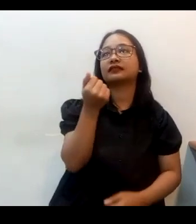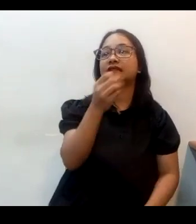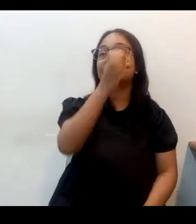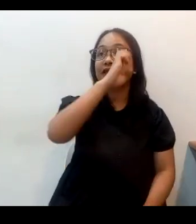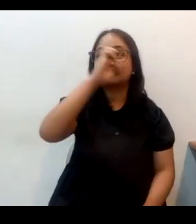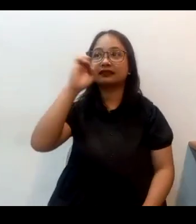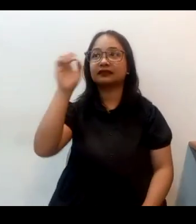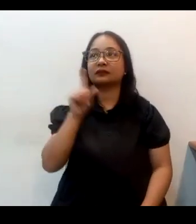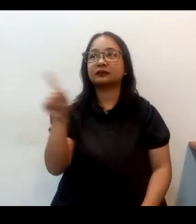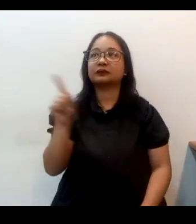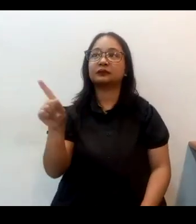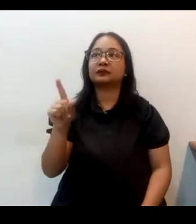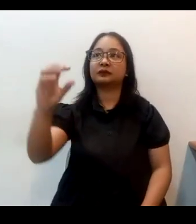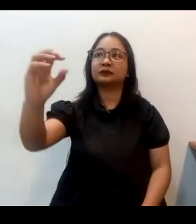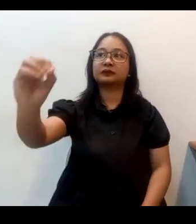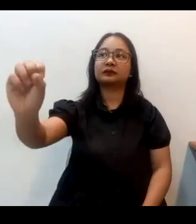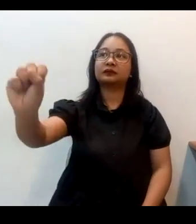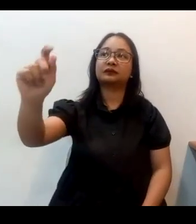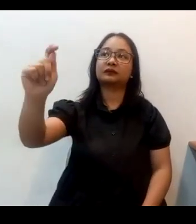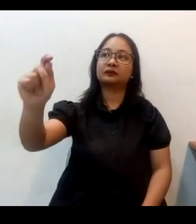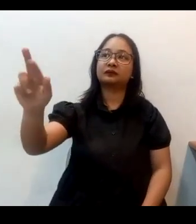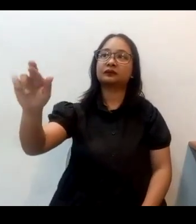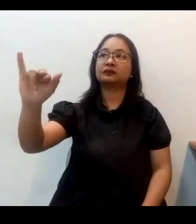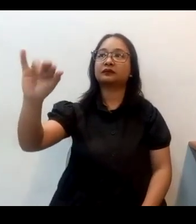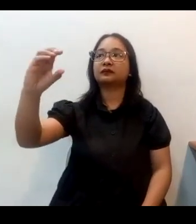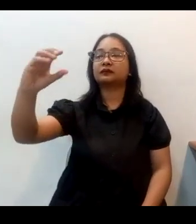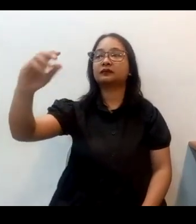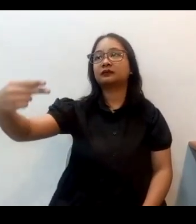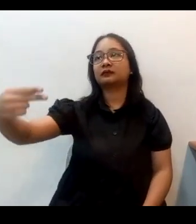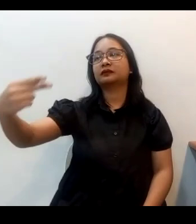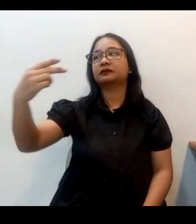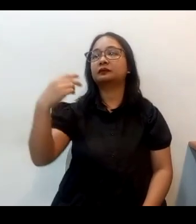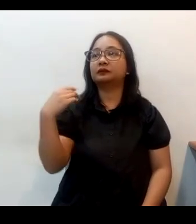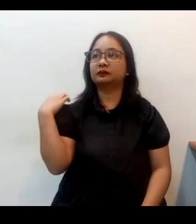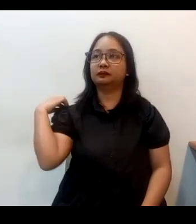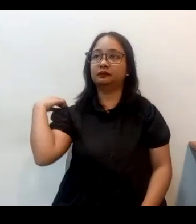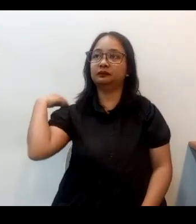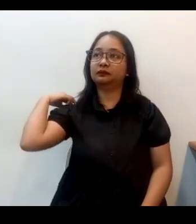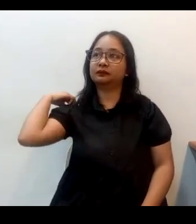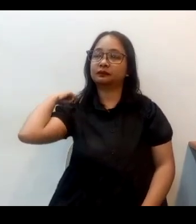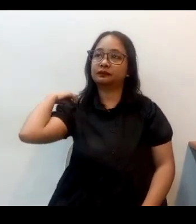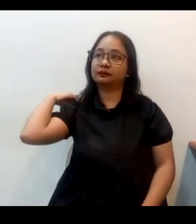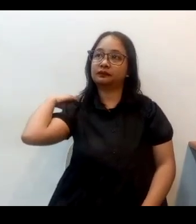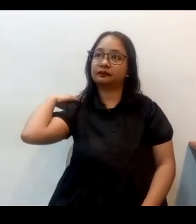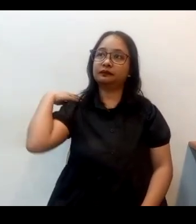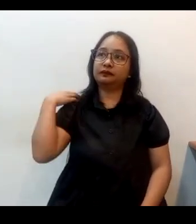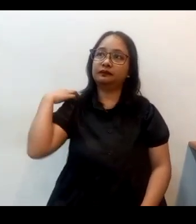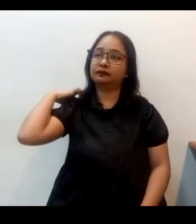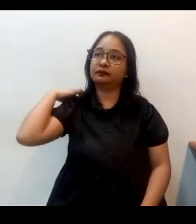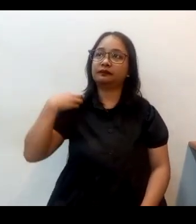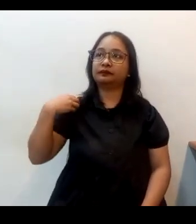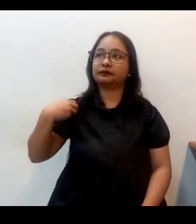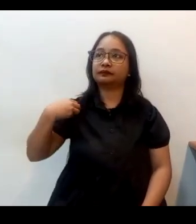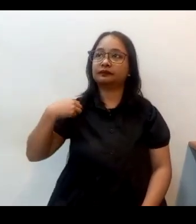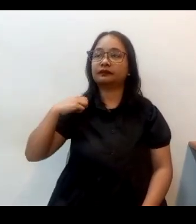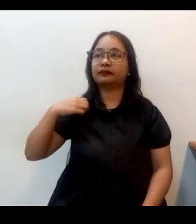At yung pinaka mas magandang paningin mula sa mga ibon ay yung ostrich. It's 6.0